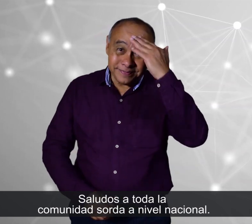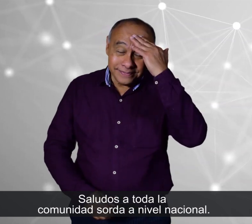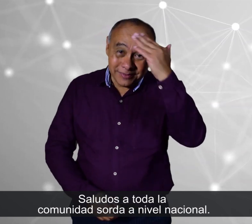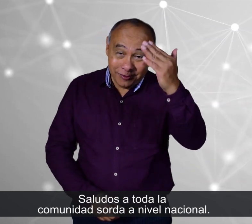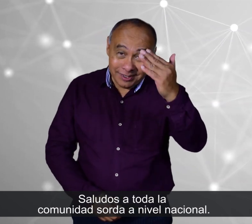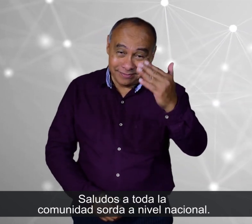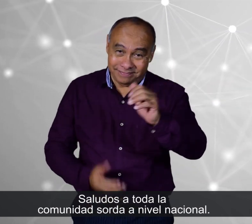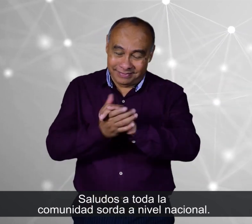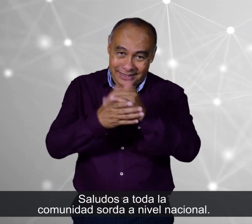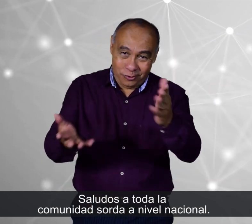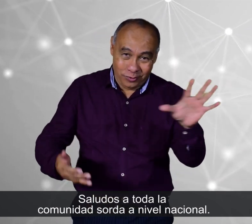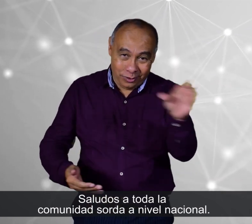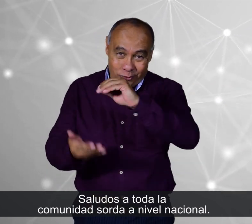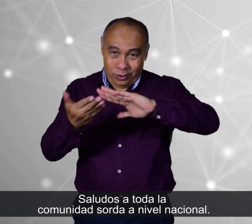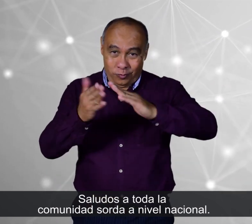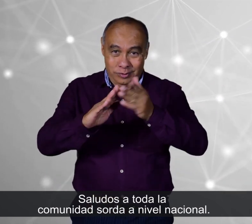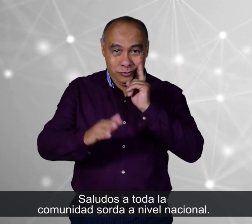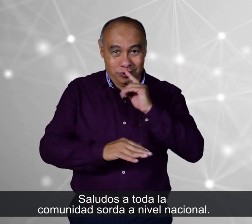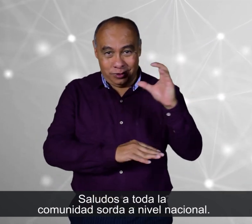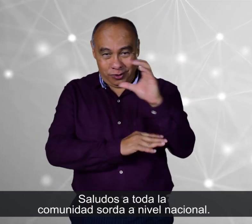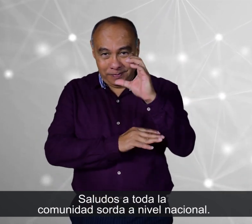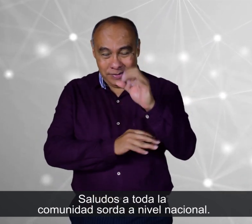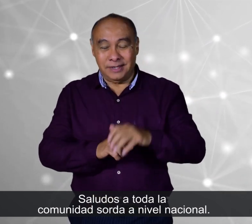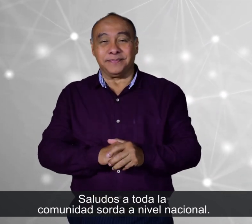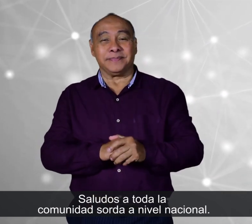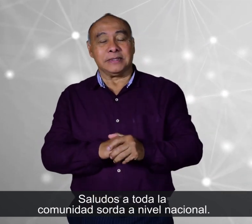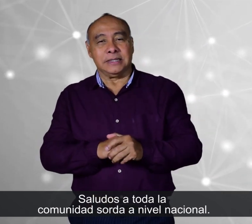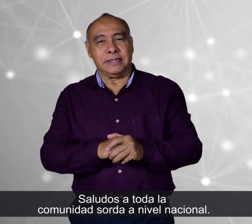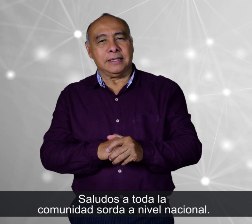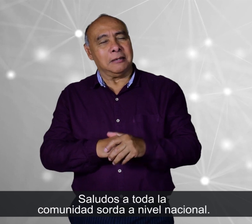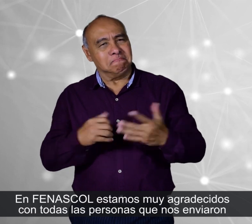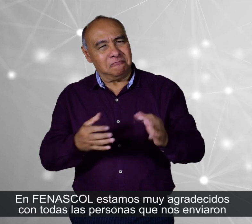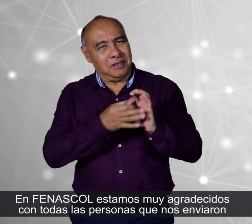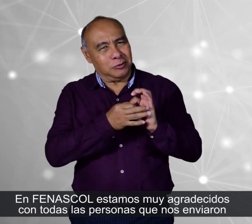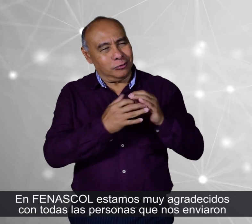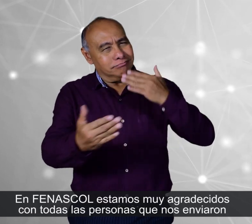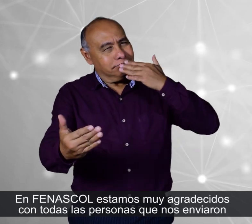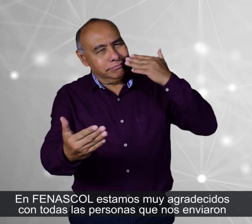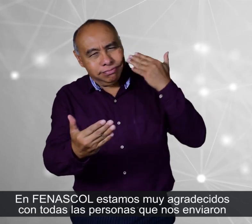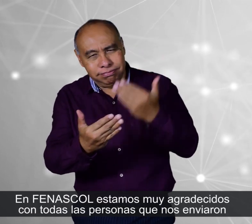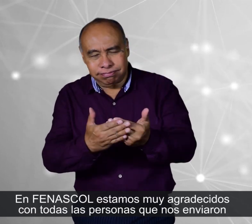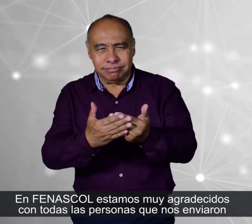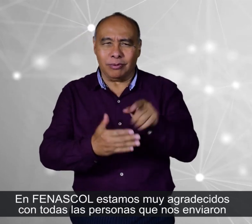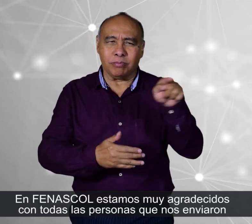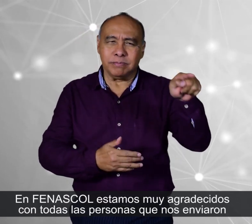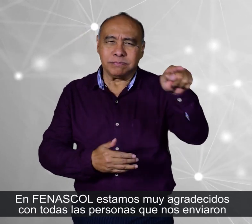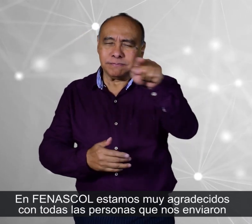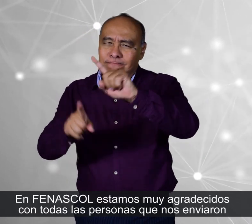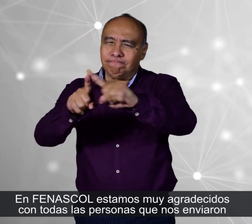Saludos a toda la comunidad sorda a nivel nacional. En FENASCOL estamos muy agradecidos con todas las personas